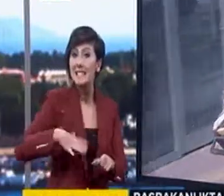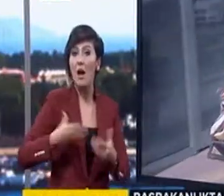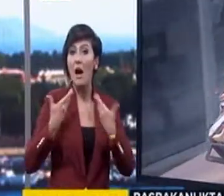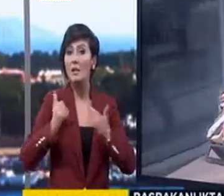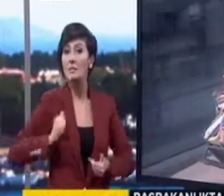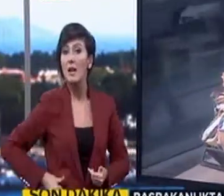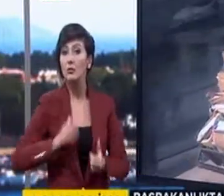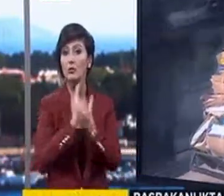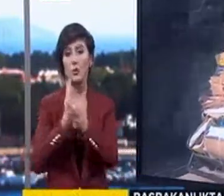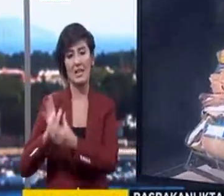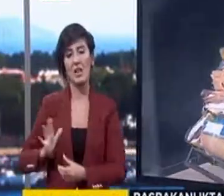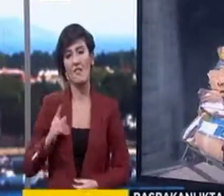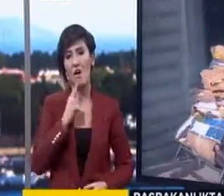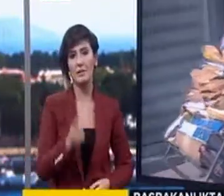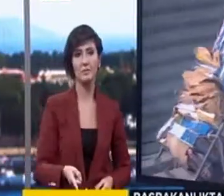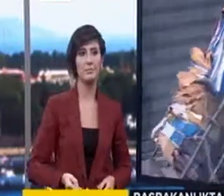ve savcıların dosyaları bulunuyor.